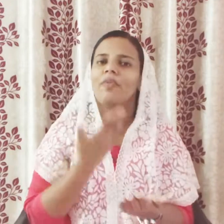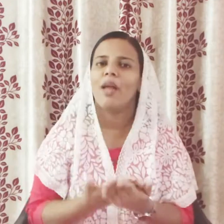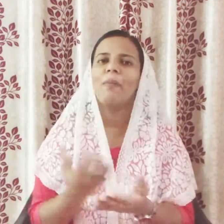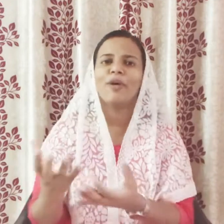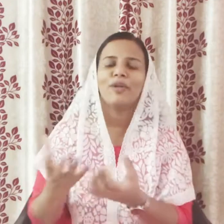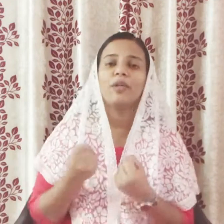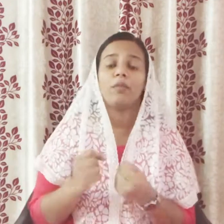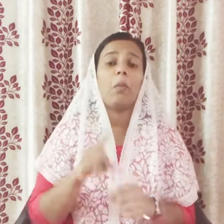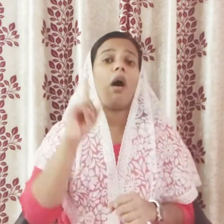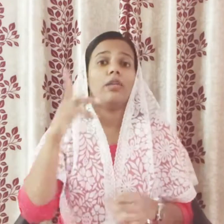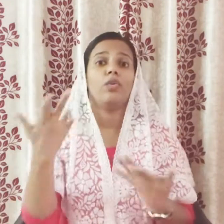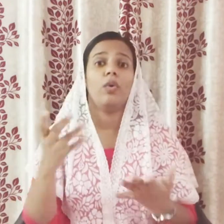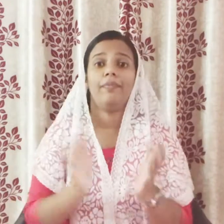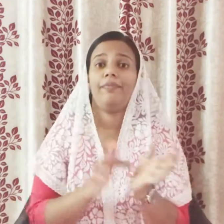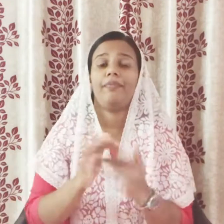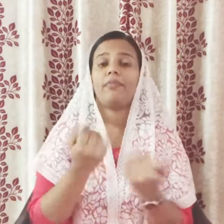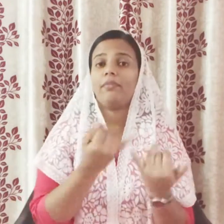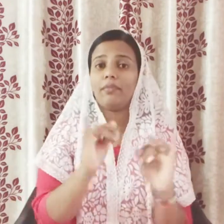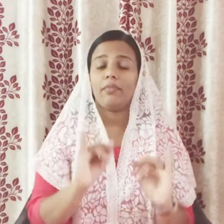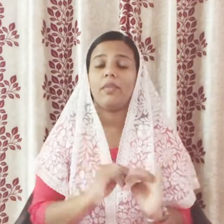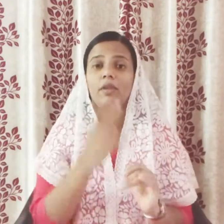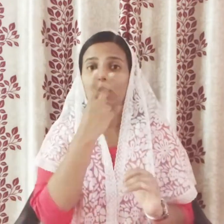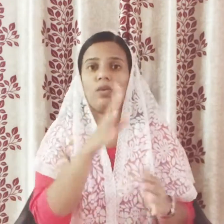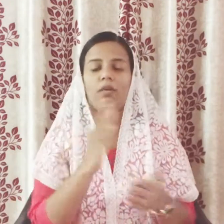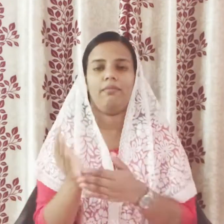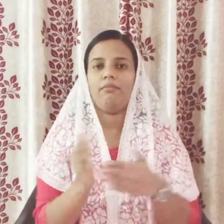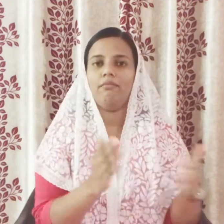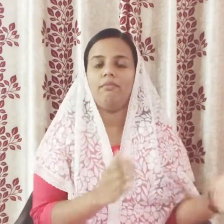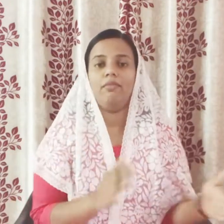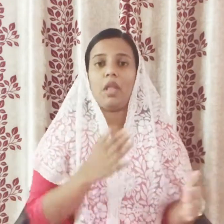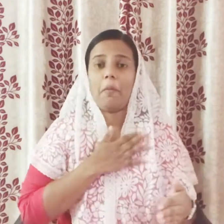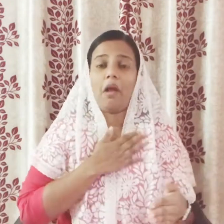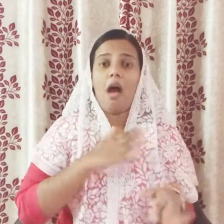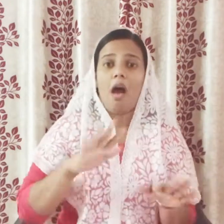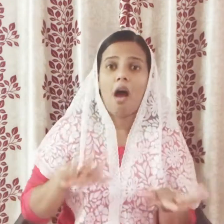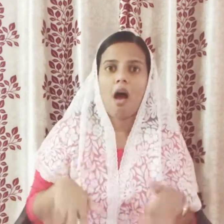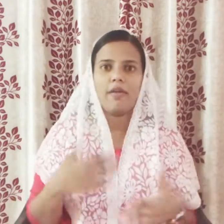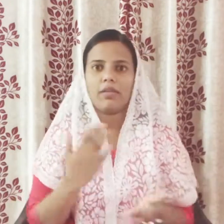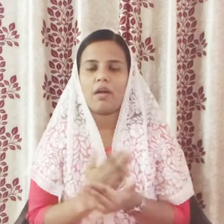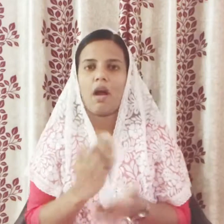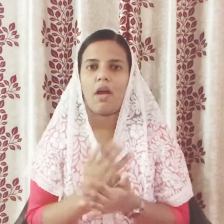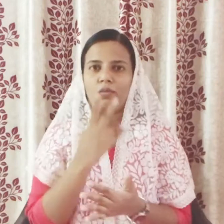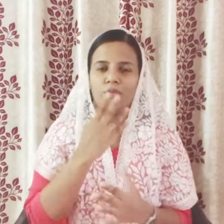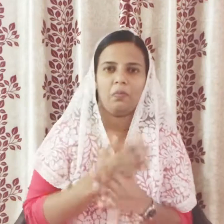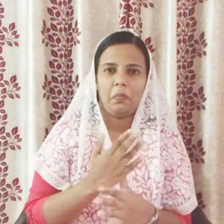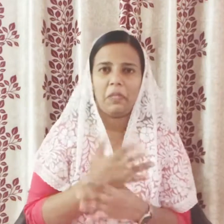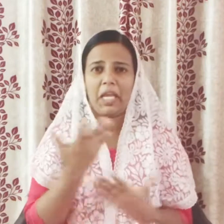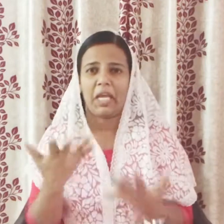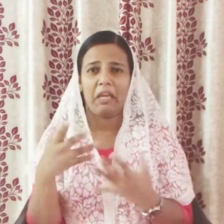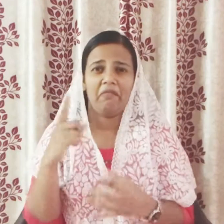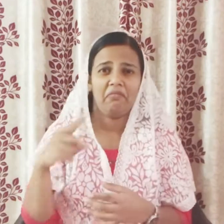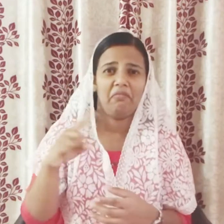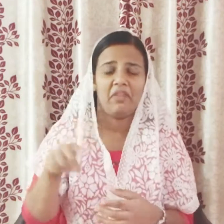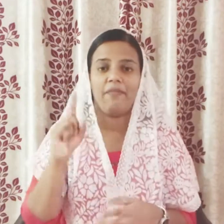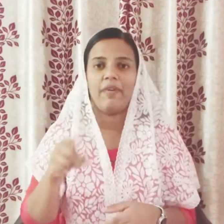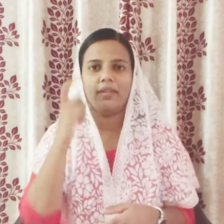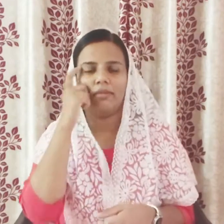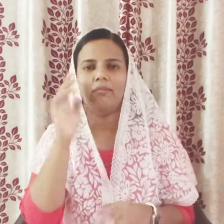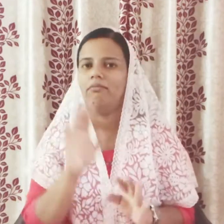മുൻപേ എന്നാ ചെയ്യുന്നത്? നമ്മൾ കർത്താവിൻ്റെ രാജ്യവും നീതിയും അന്വേഷിക്കുന്നതിന് പകരം നമ്മൾ സ്വന്തം കാര്യങ്ങൾ ചെയ്തിട്ട് എങ്ങനെയെങ്കിലും കാര്യം നടത്താൻ വേണ്ടി നോക്കുക.